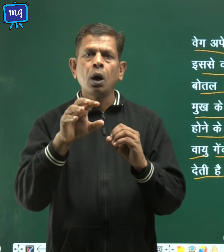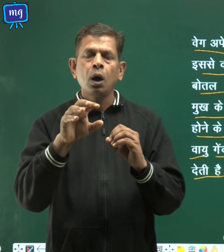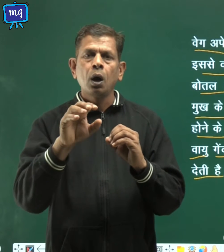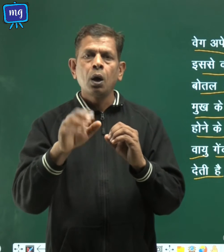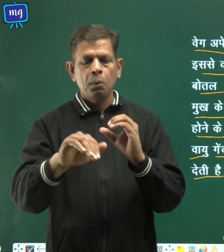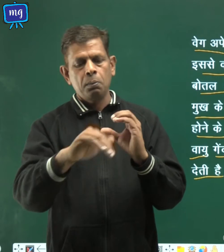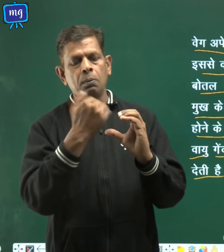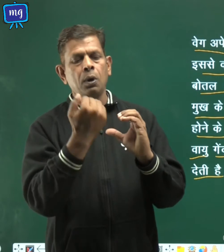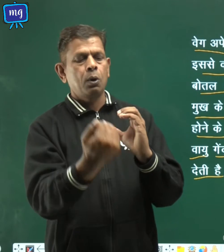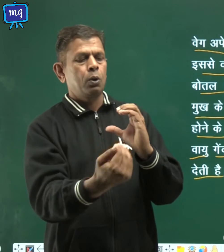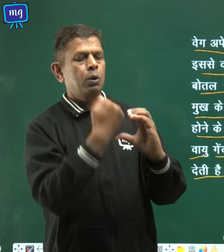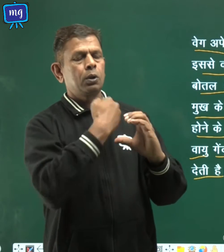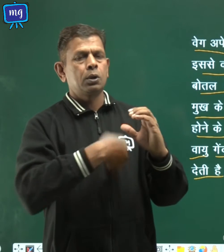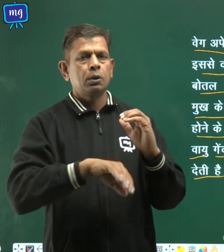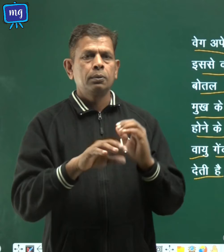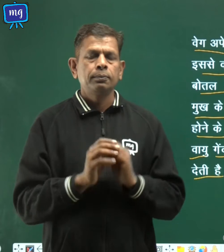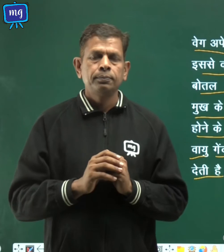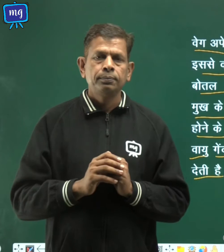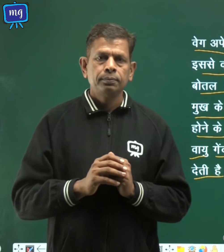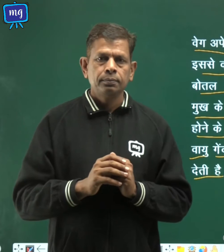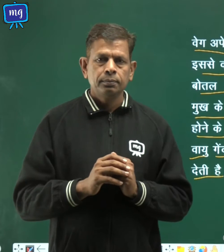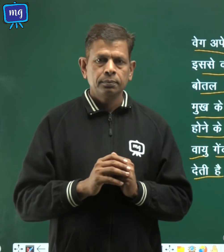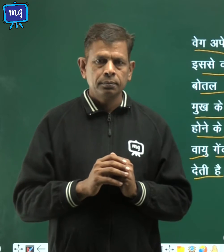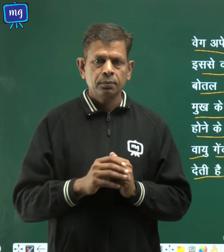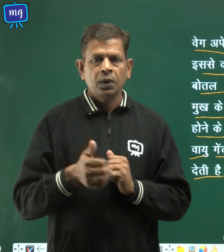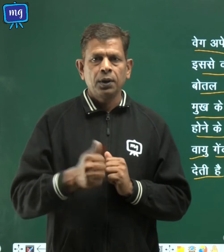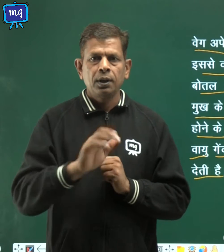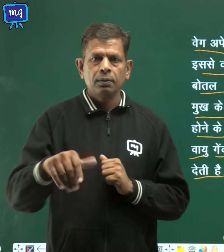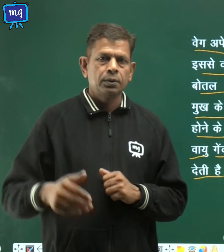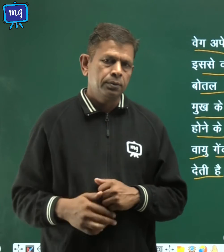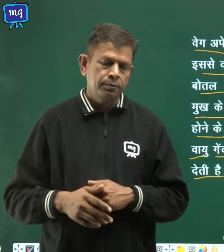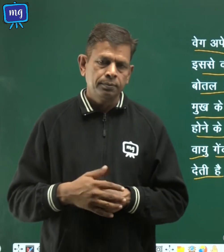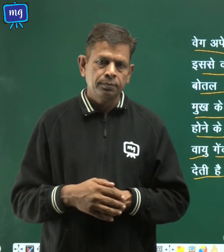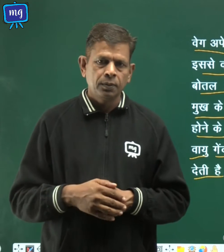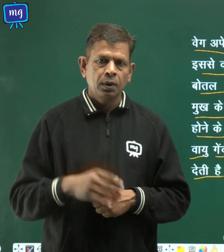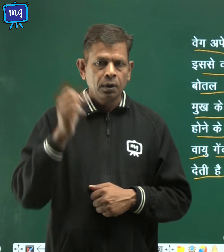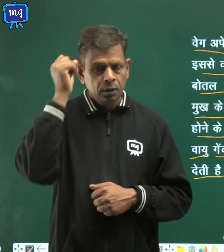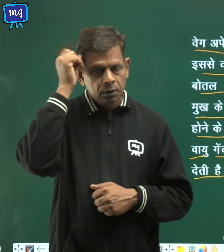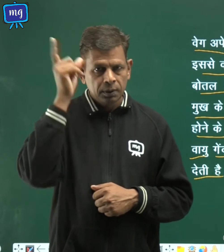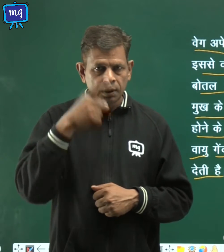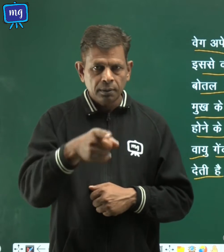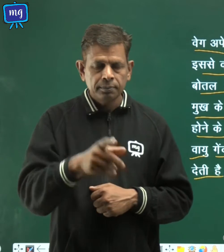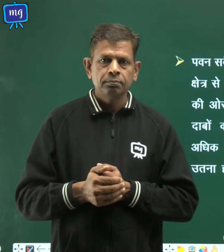बाहर धकेल देती है। ठीक है बच्चों, समझ गए आप?